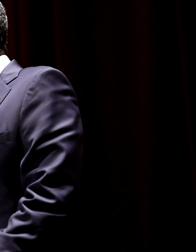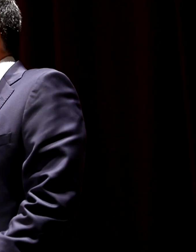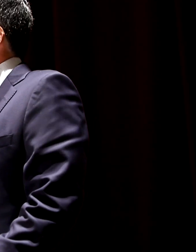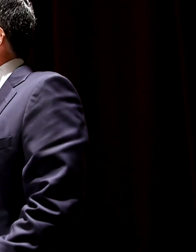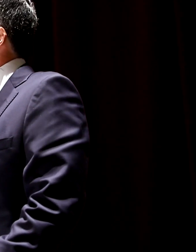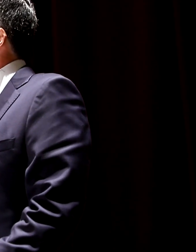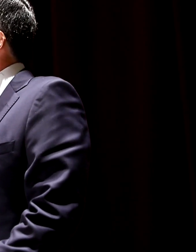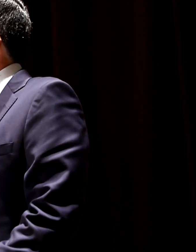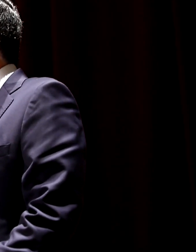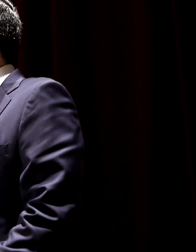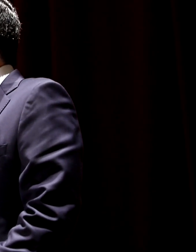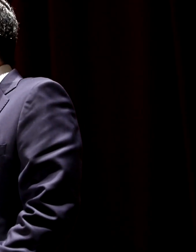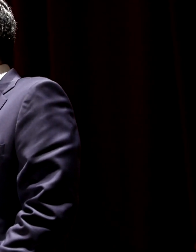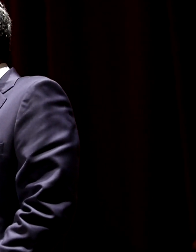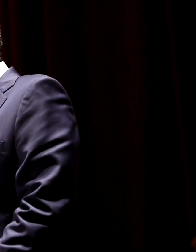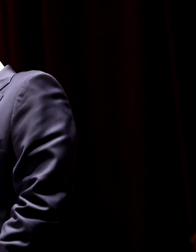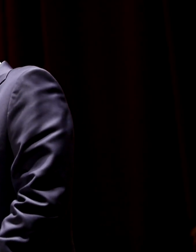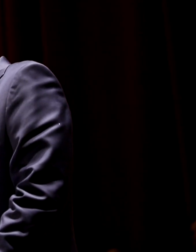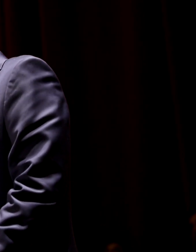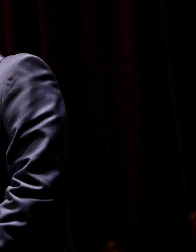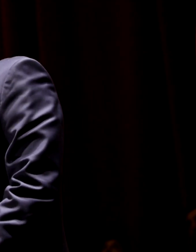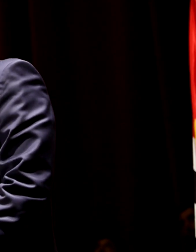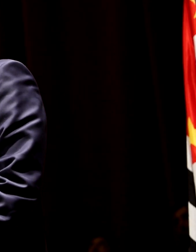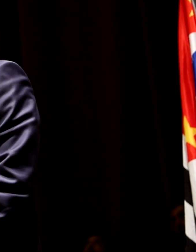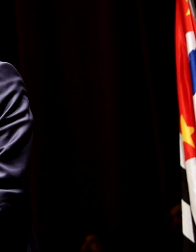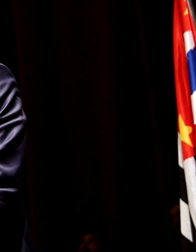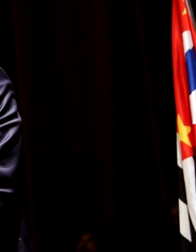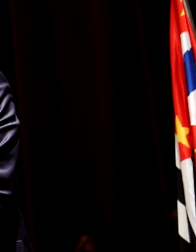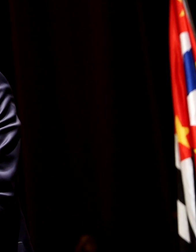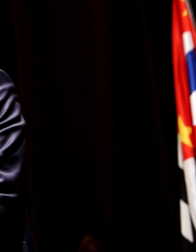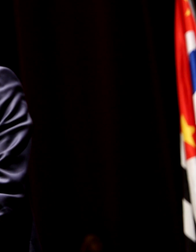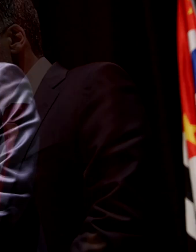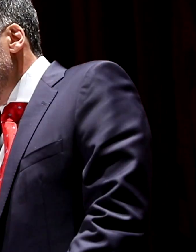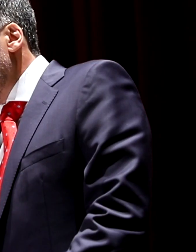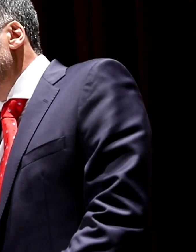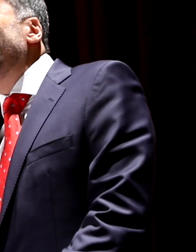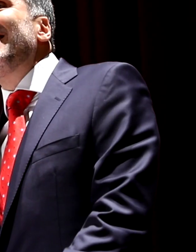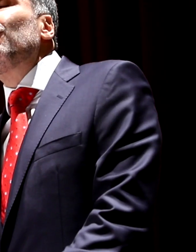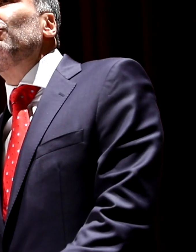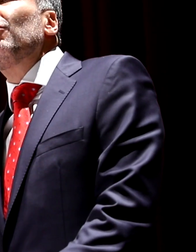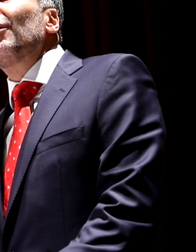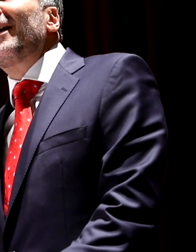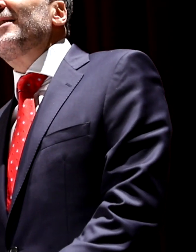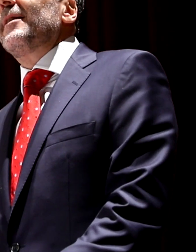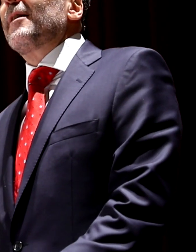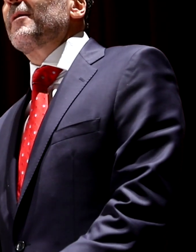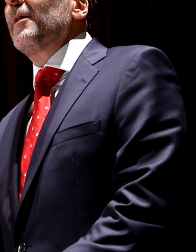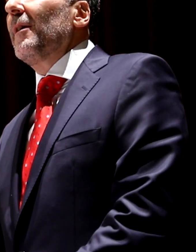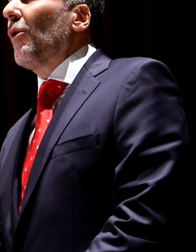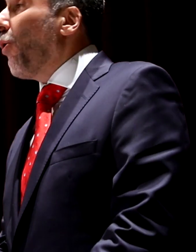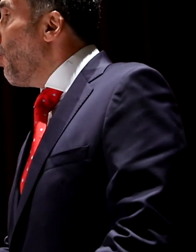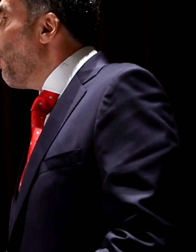Ministério Público desenhado pela Carta Constitucional de 1988. É preciso